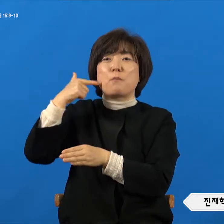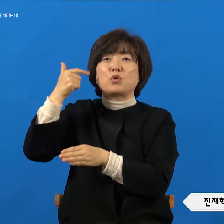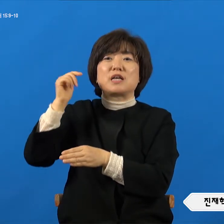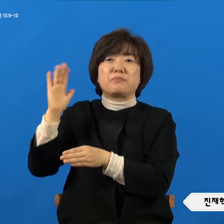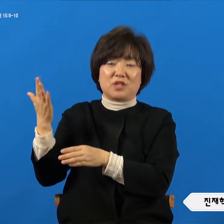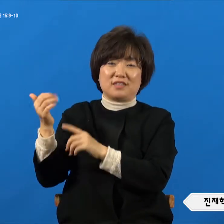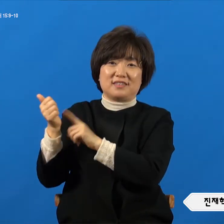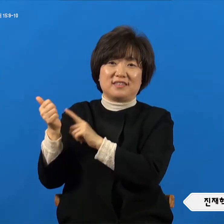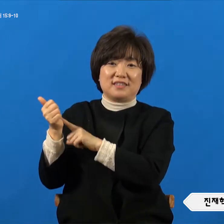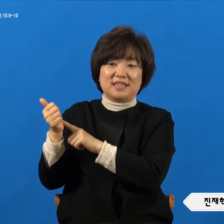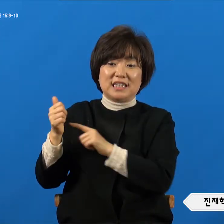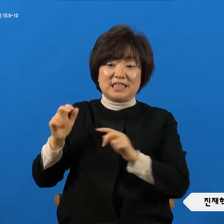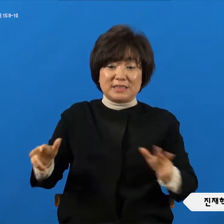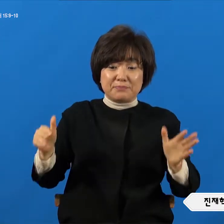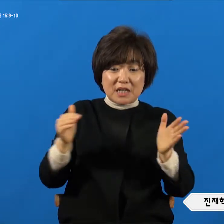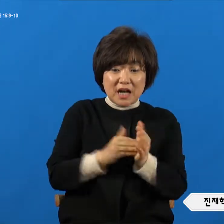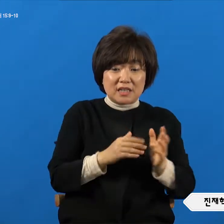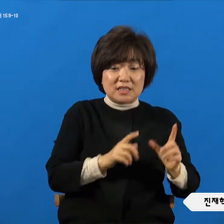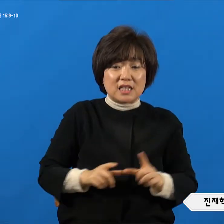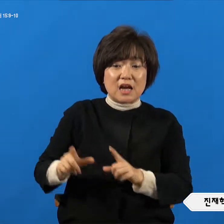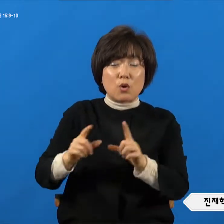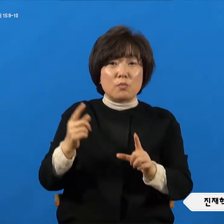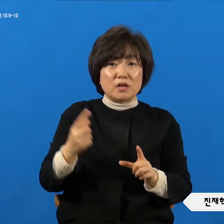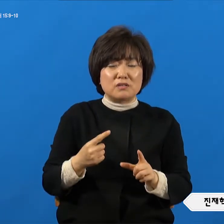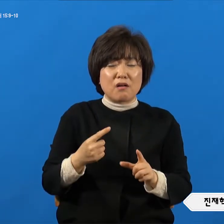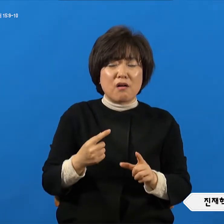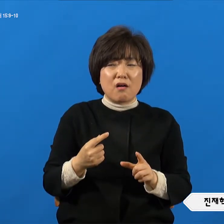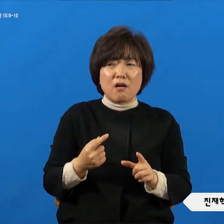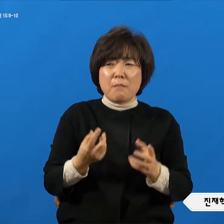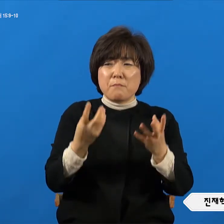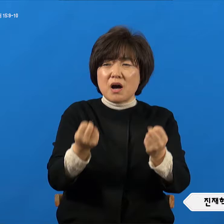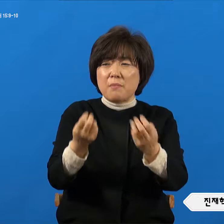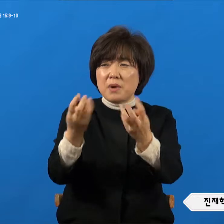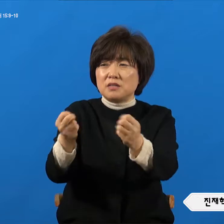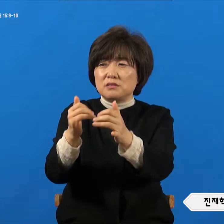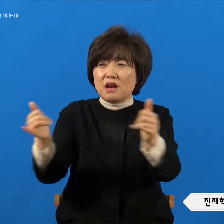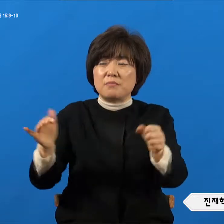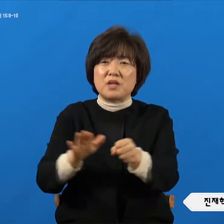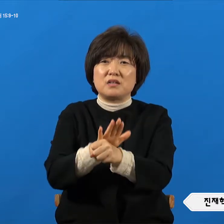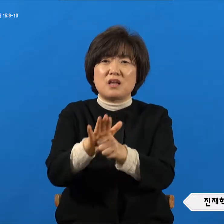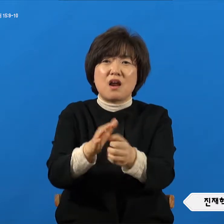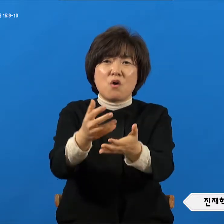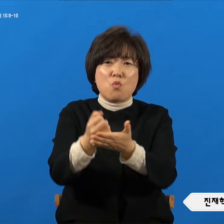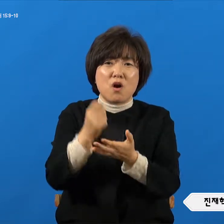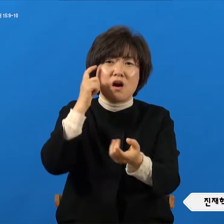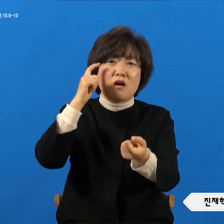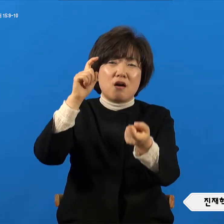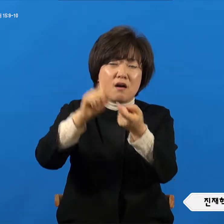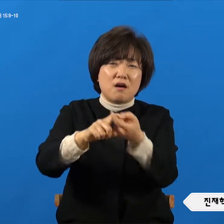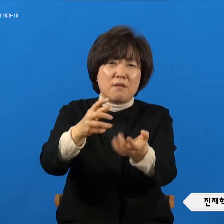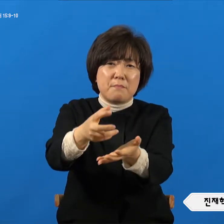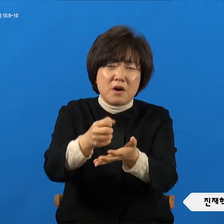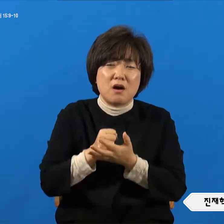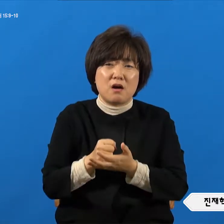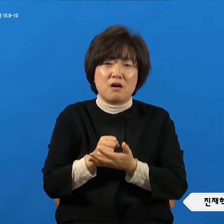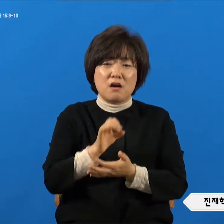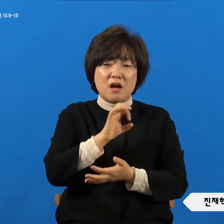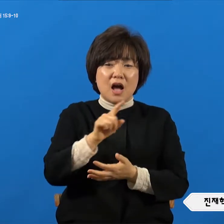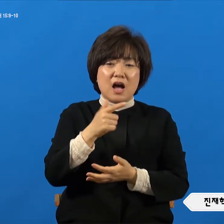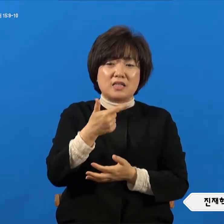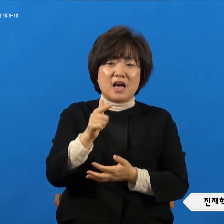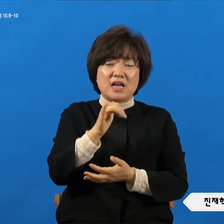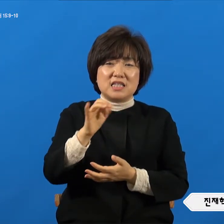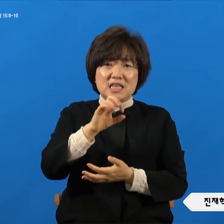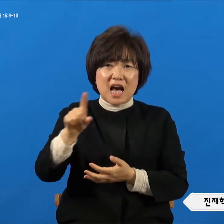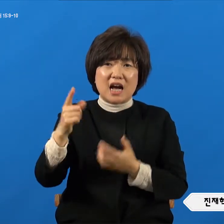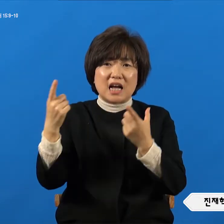되셨습니다. 저도 지금까지 자라오면서 얼마나 많은 분들의 사랑과 관심과 아나니아 같은,